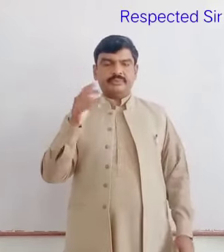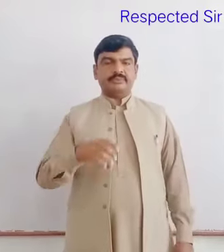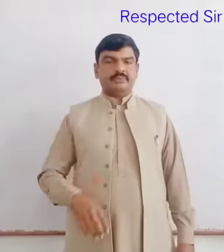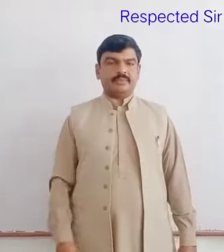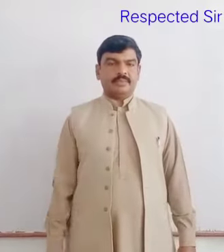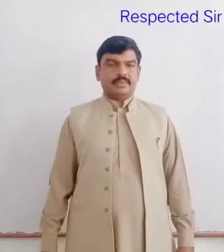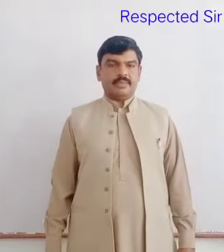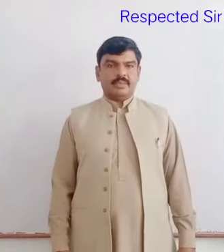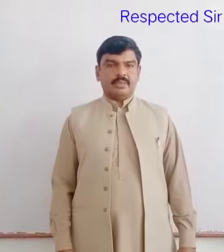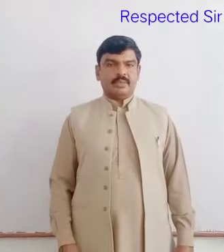भाप,